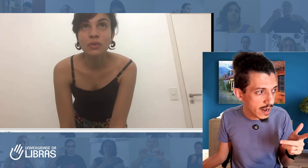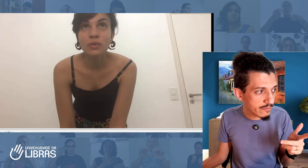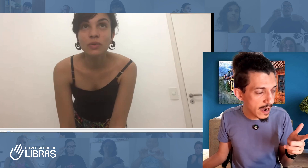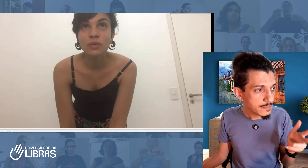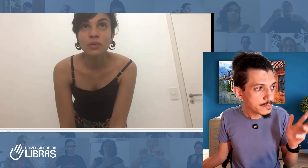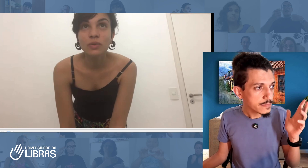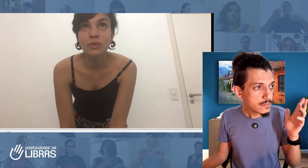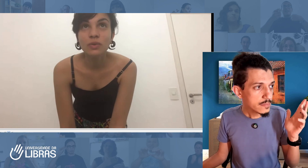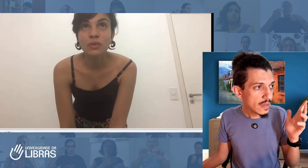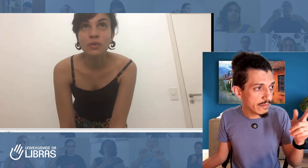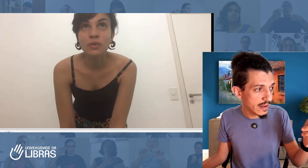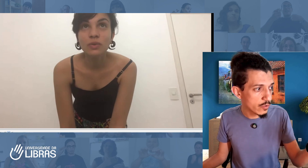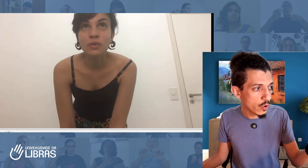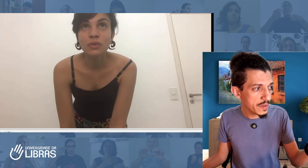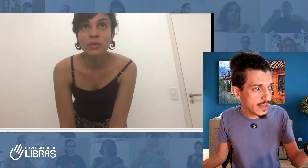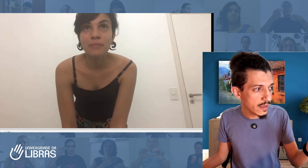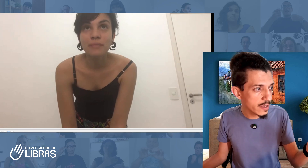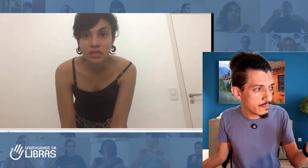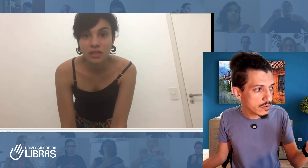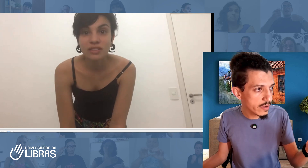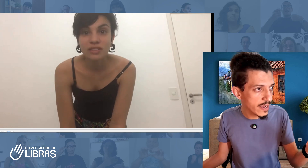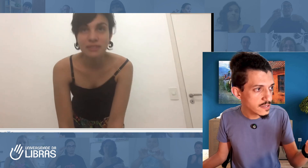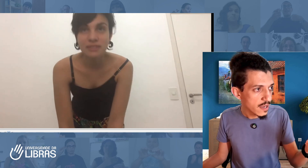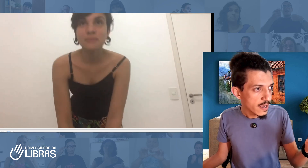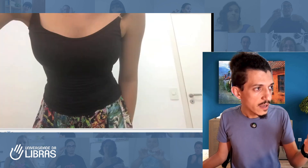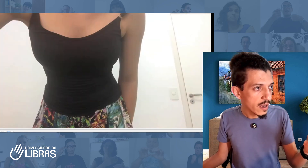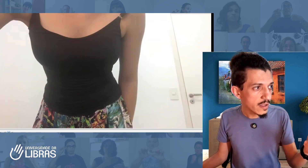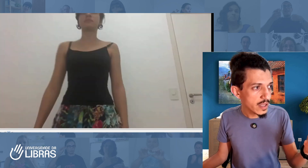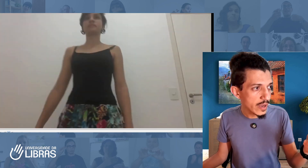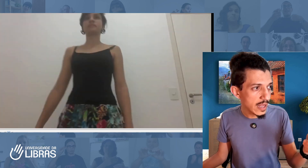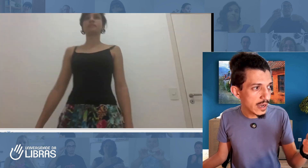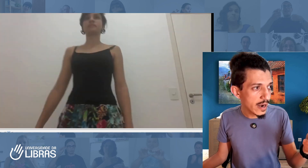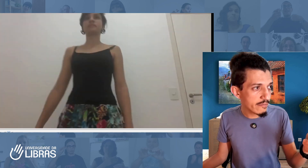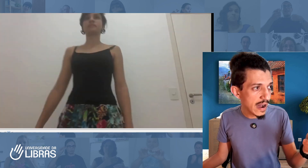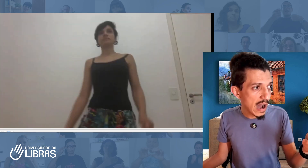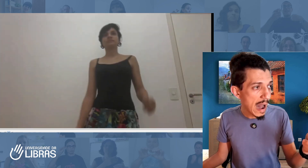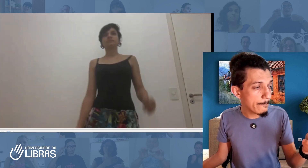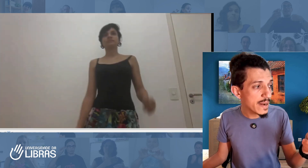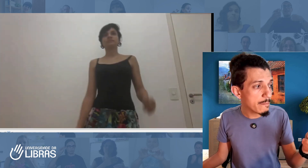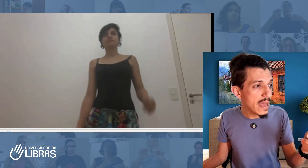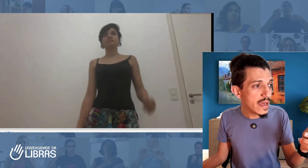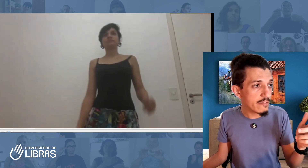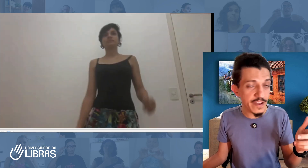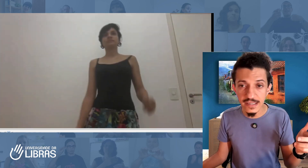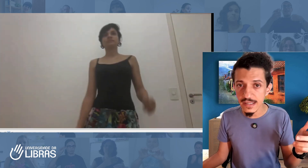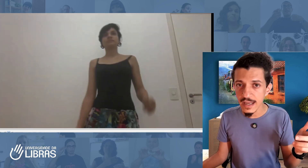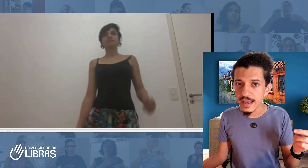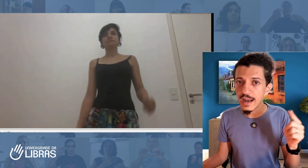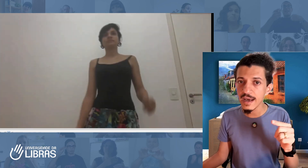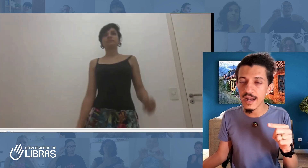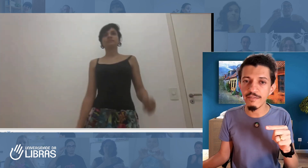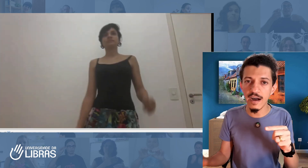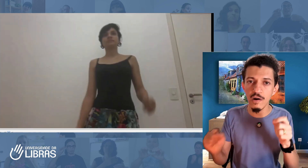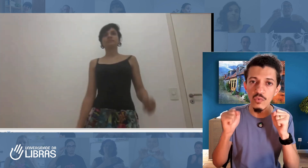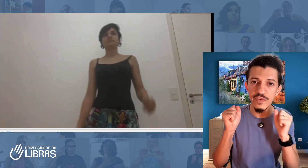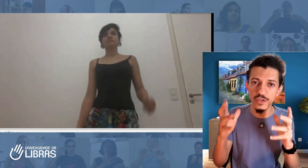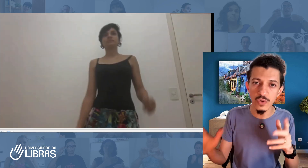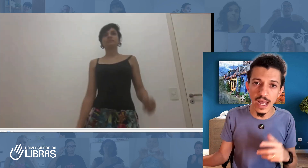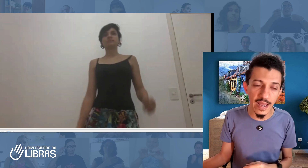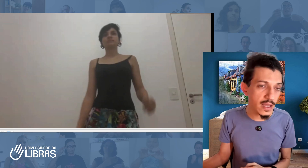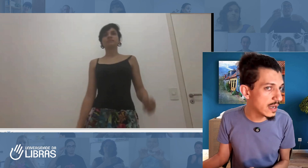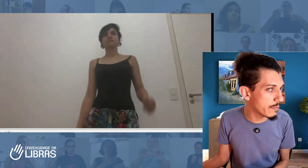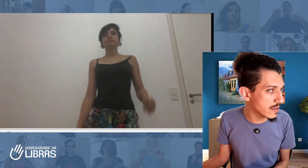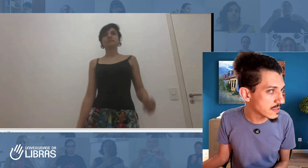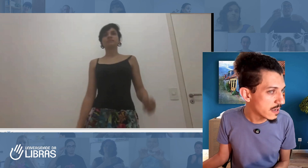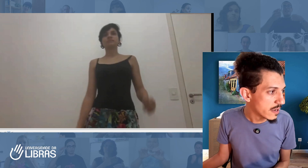poder gravar, falando o nome dela aqui em português, e então ela ia gravar a primeira vez que ela ia gravar o vídeo